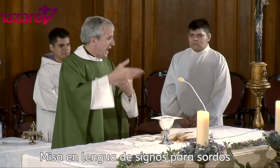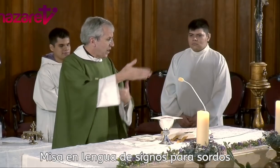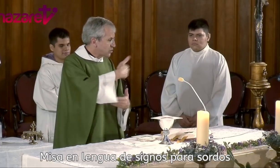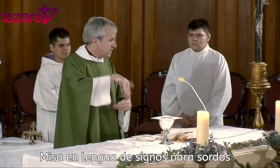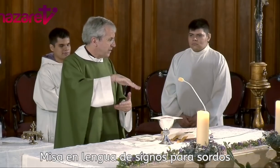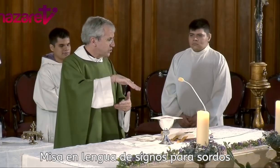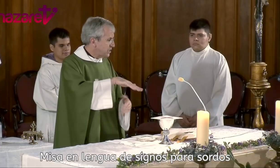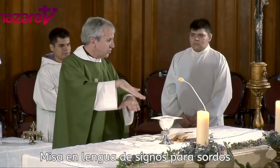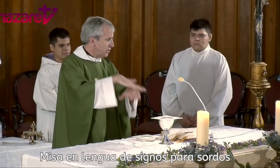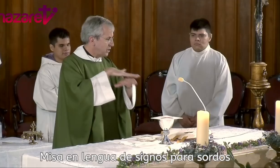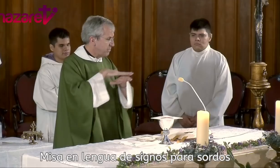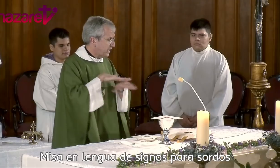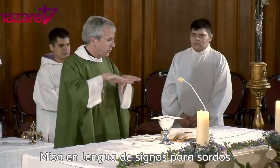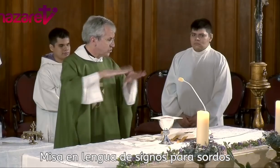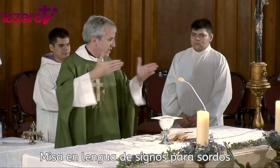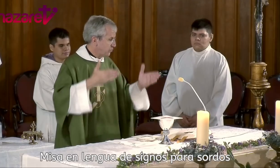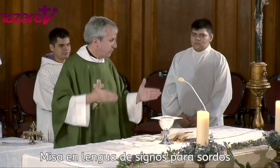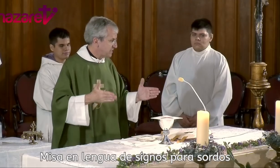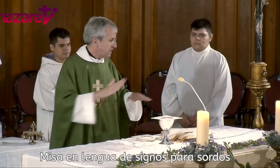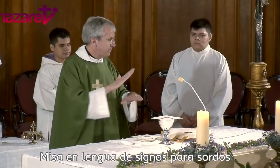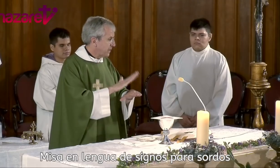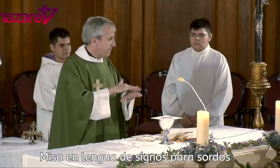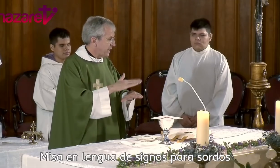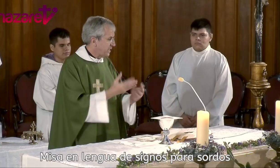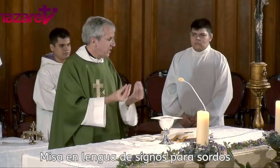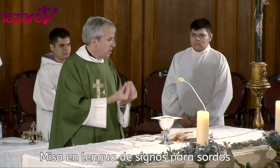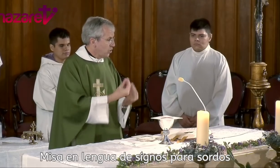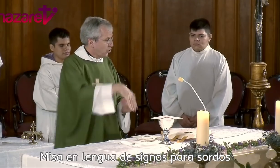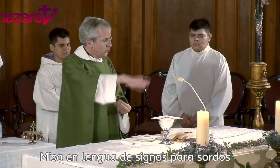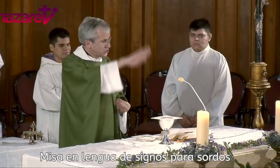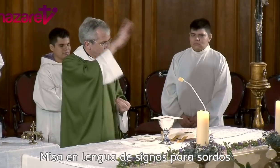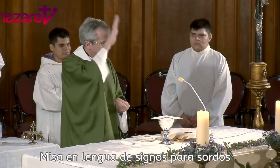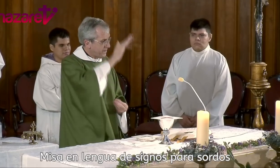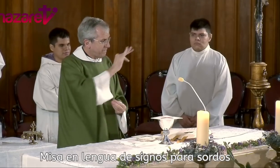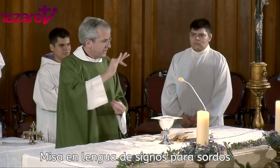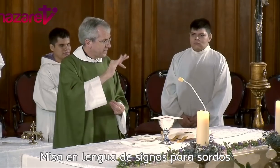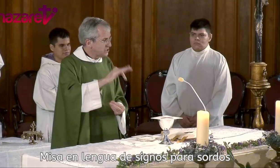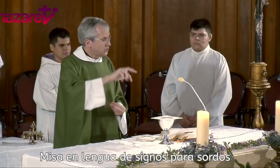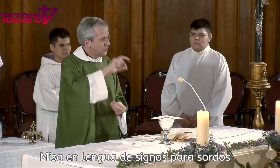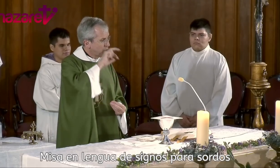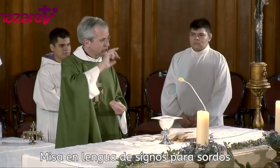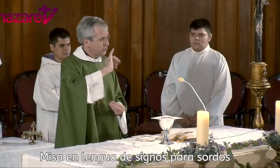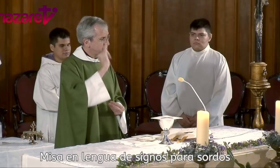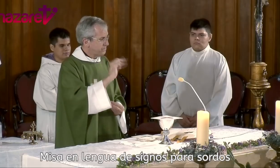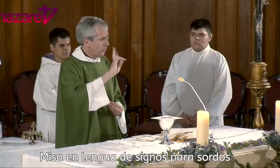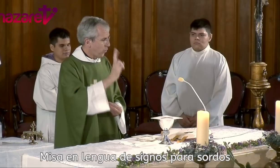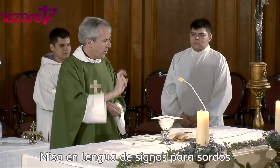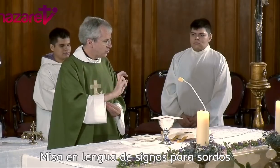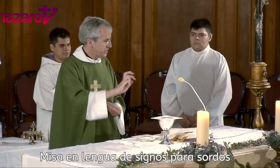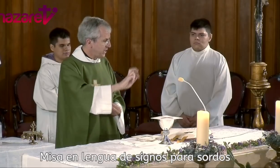los que hemos sido invitados a tu mesa, para que con nuestro Papa Francisco, nuestro Obispo Juan José,